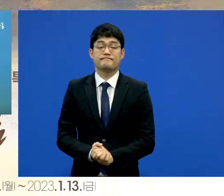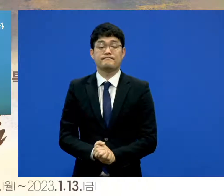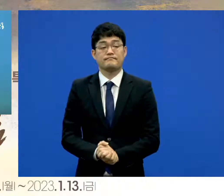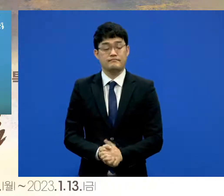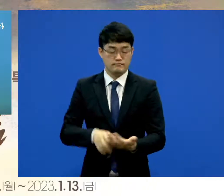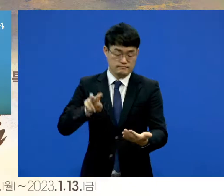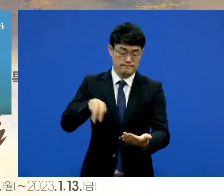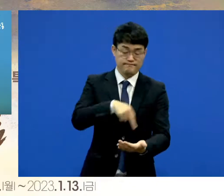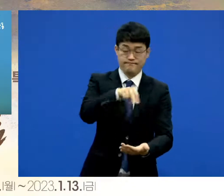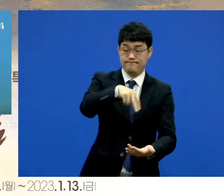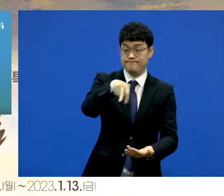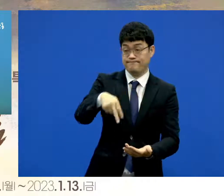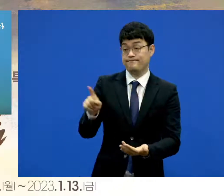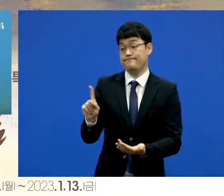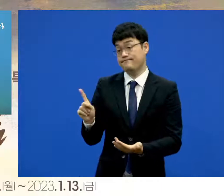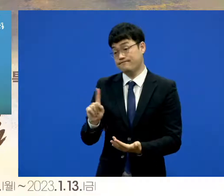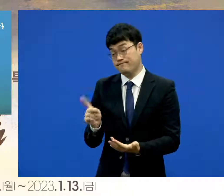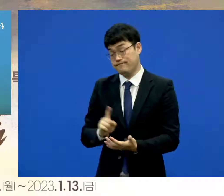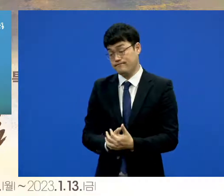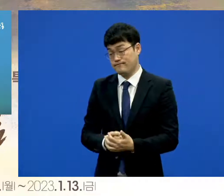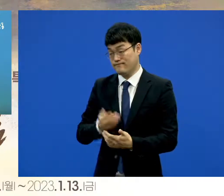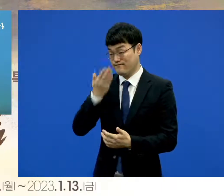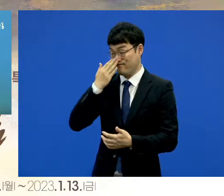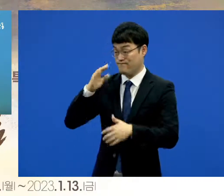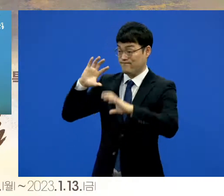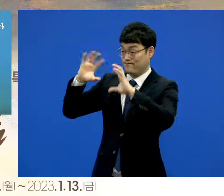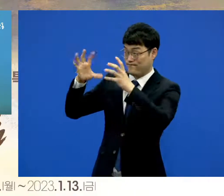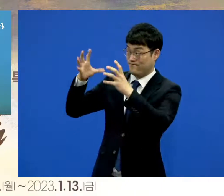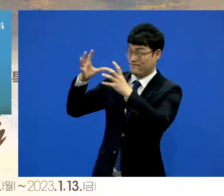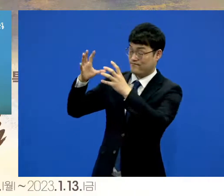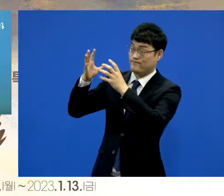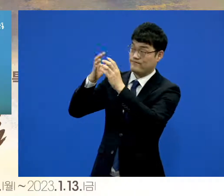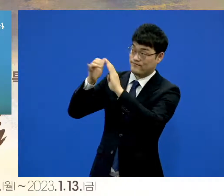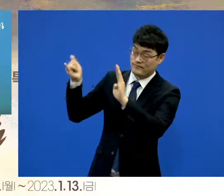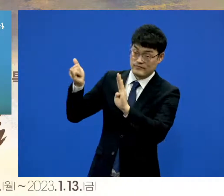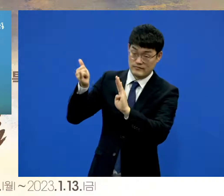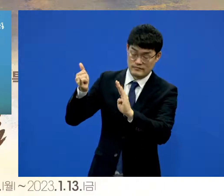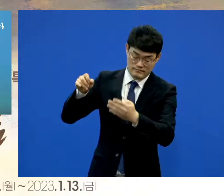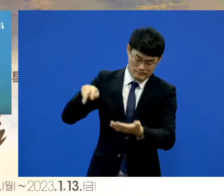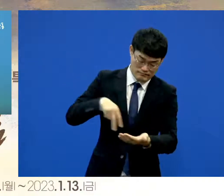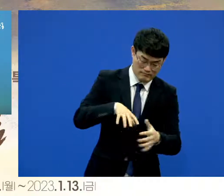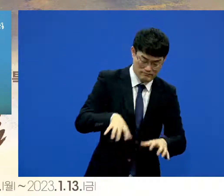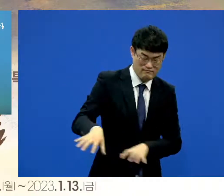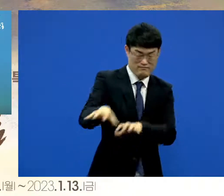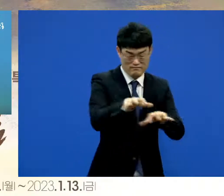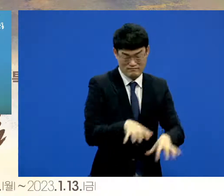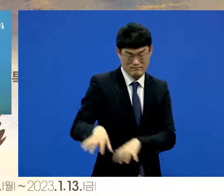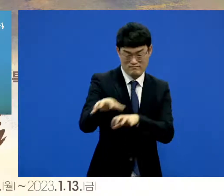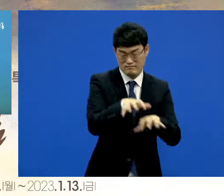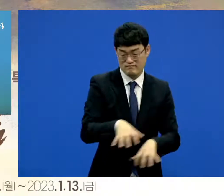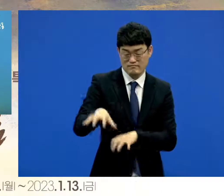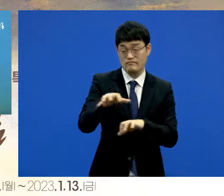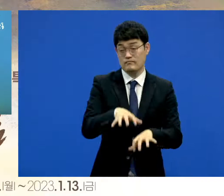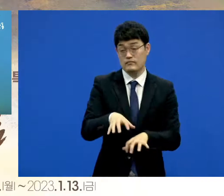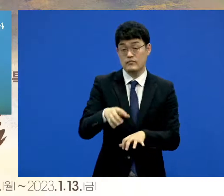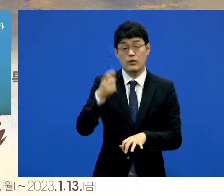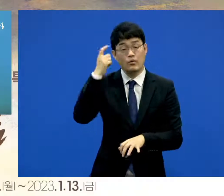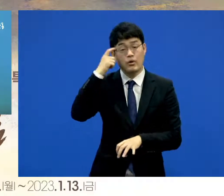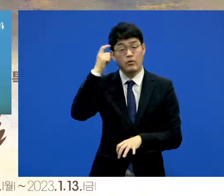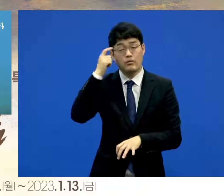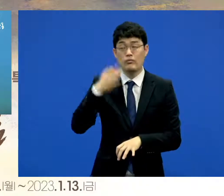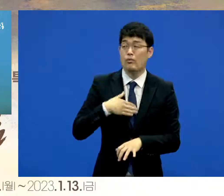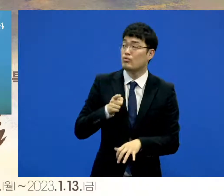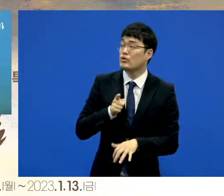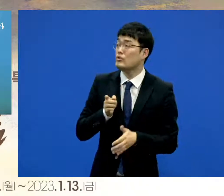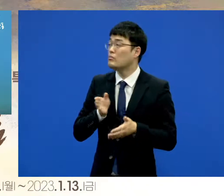방황을 한다는 거. 이스라엘 백성들이 그 광야에서 방황이 원더링. 방황은 뭡니까? 방향을 못 잡은 거예요. 어디로 가야